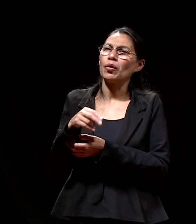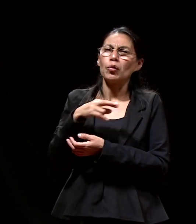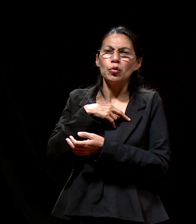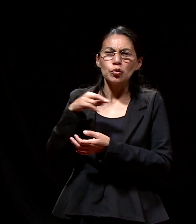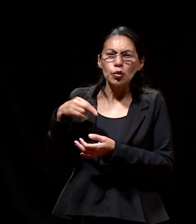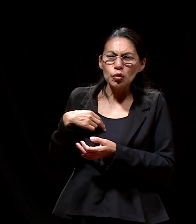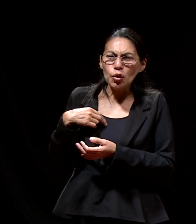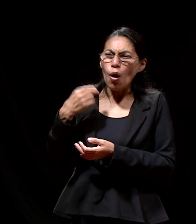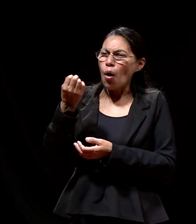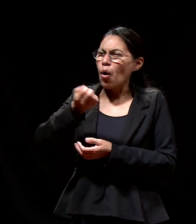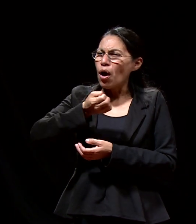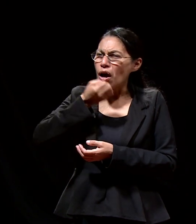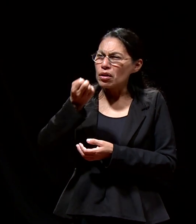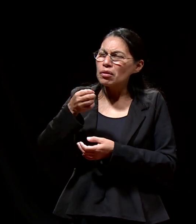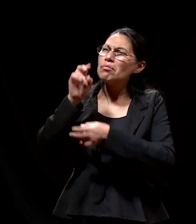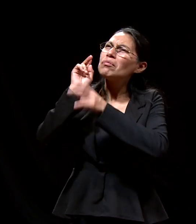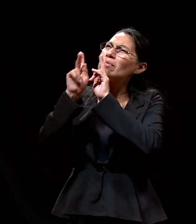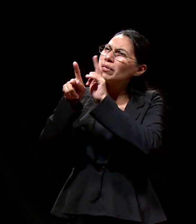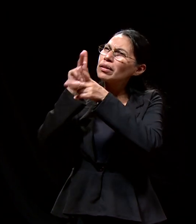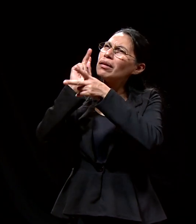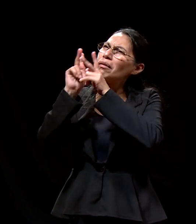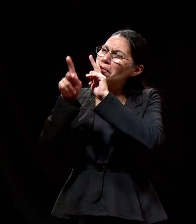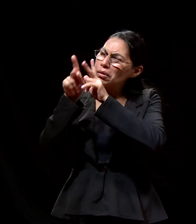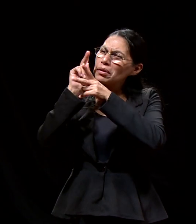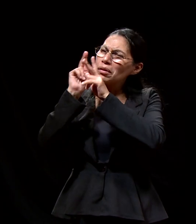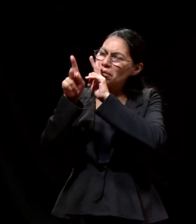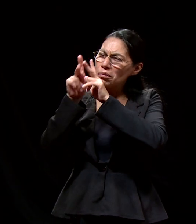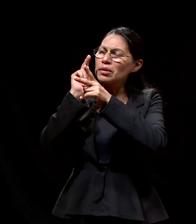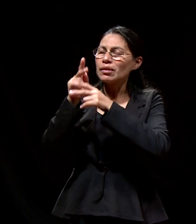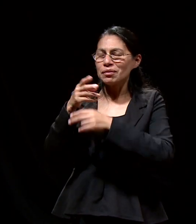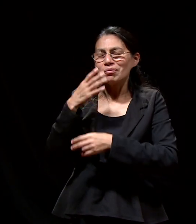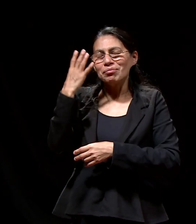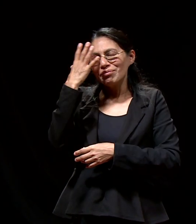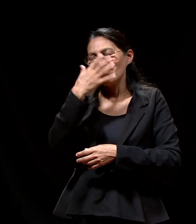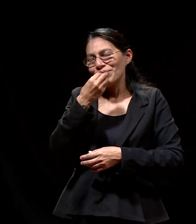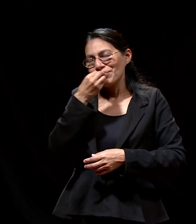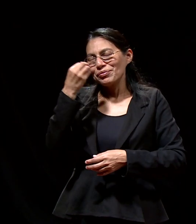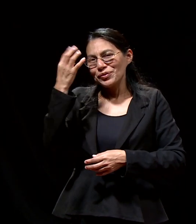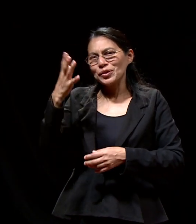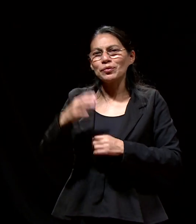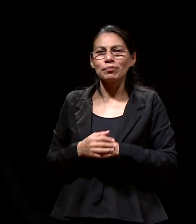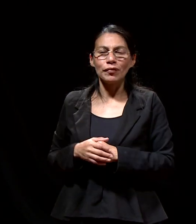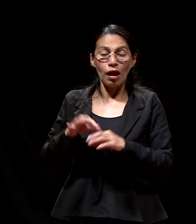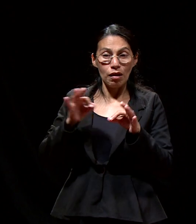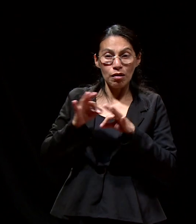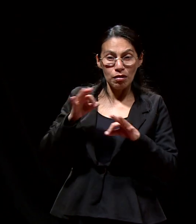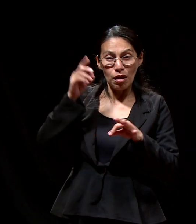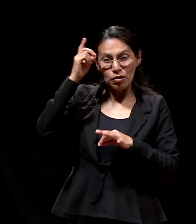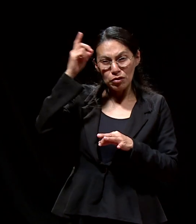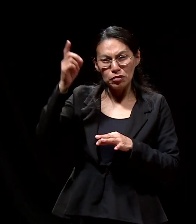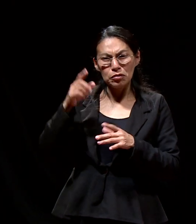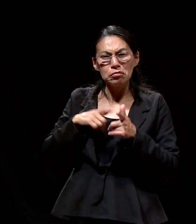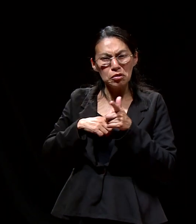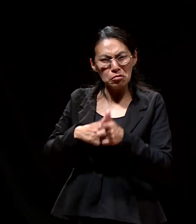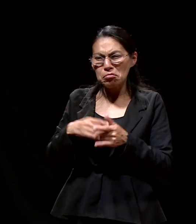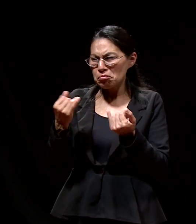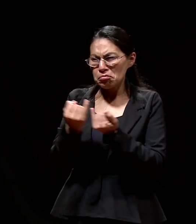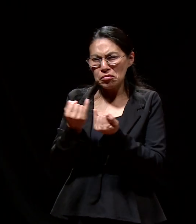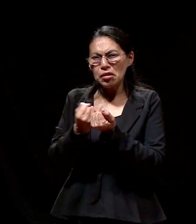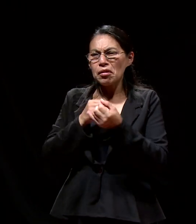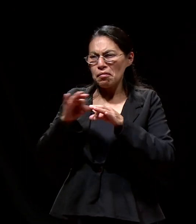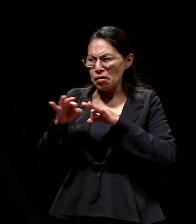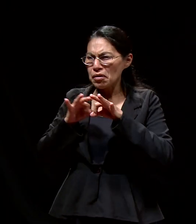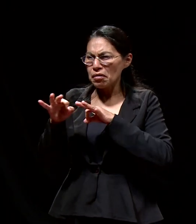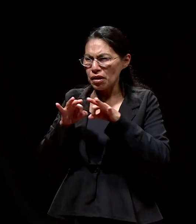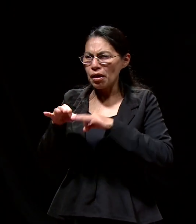y bueno este gracias a Dios pues que seguimos trabajando en el servicio público pero